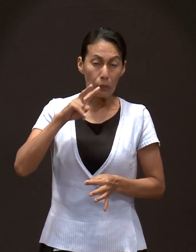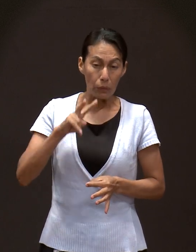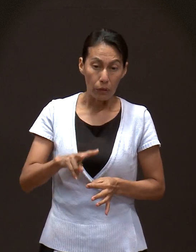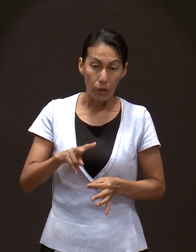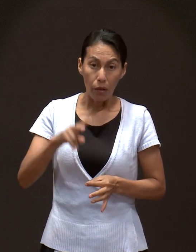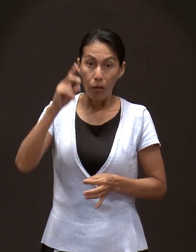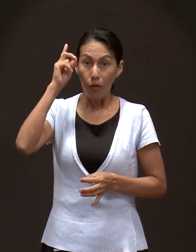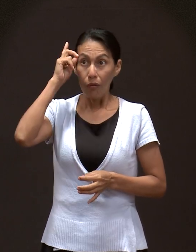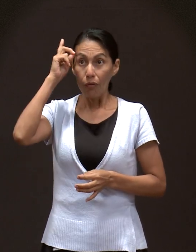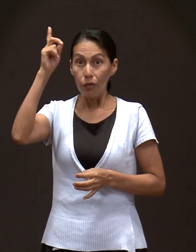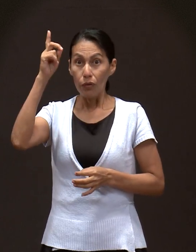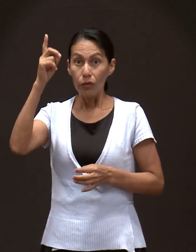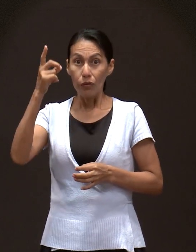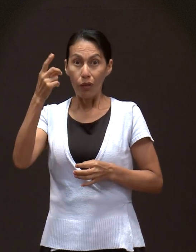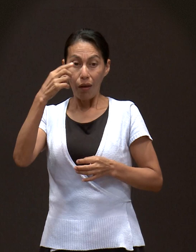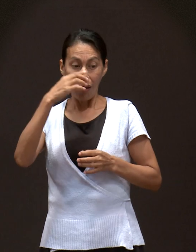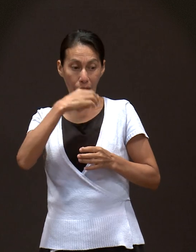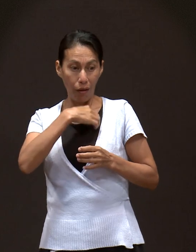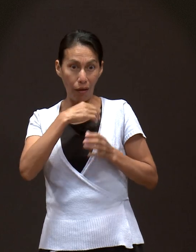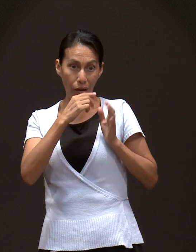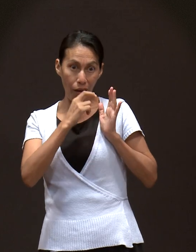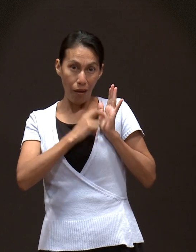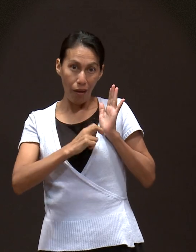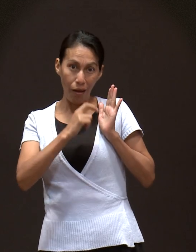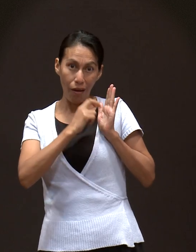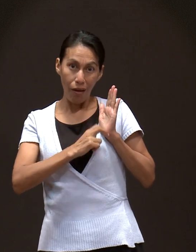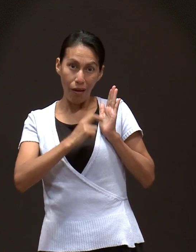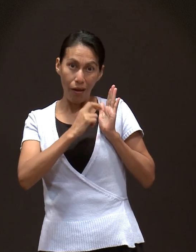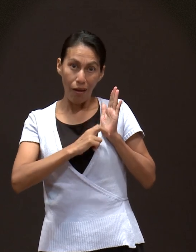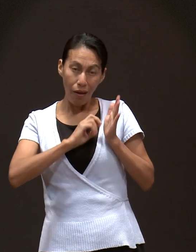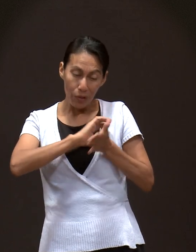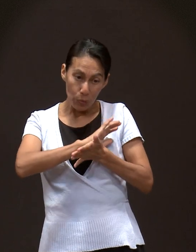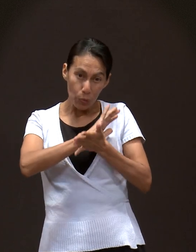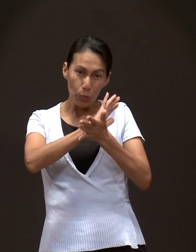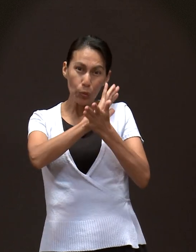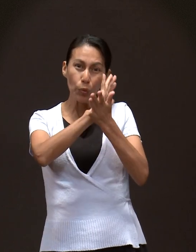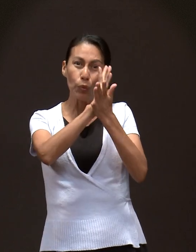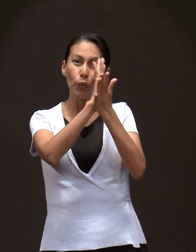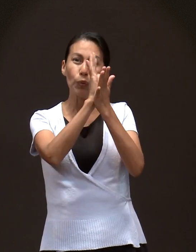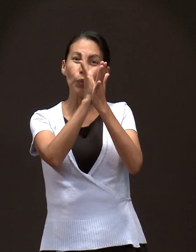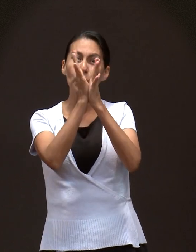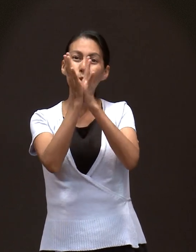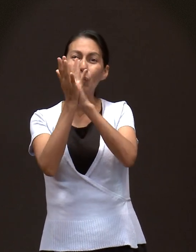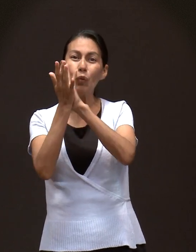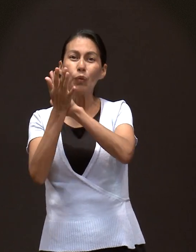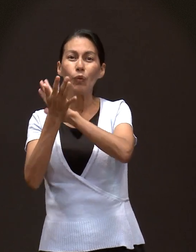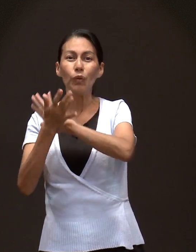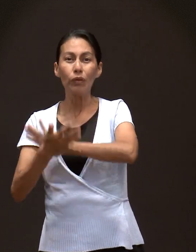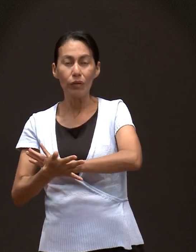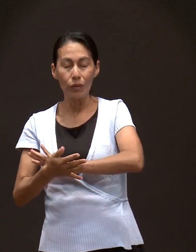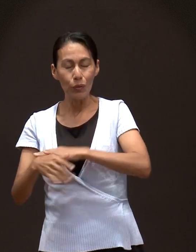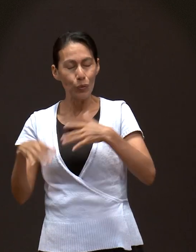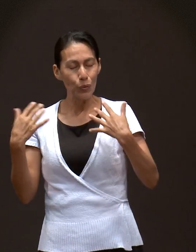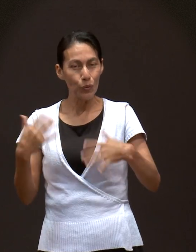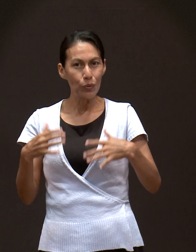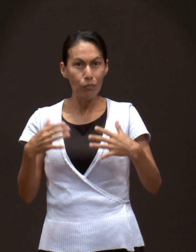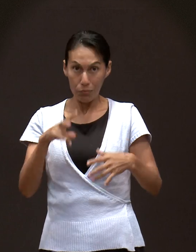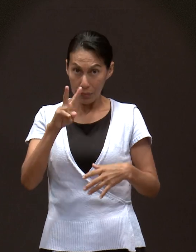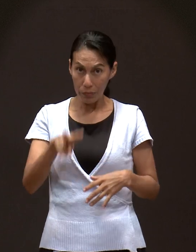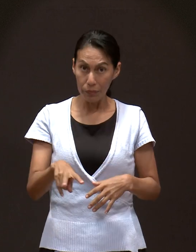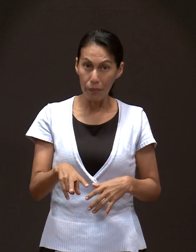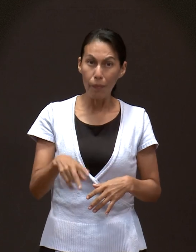sinceramente, con perseverancia y fervor, produce un cambio del carácter.